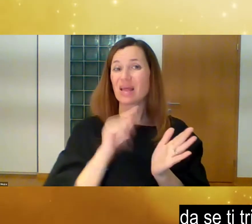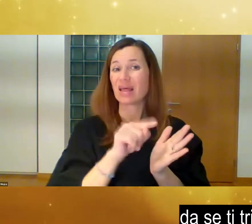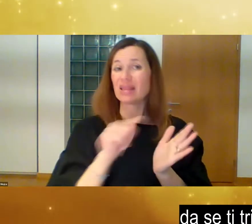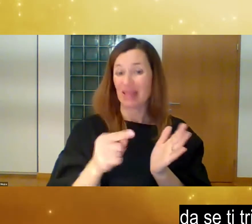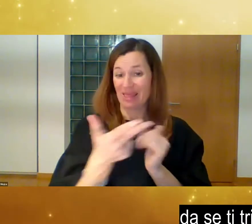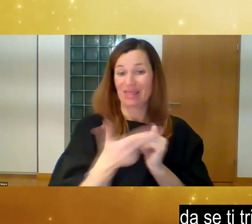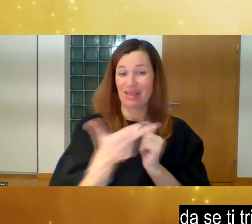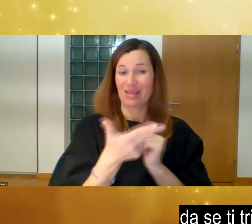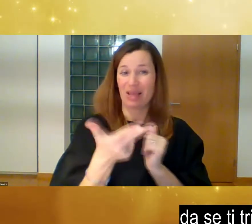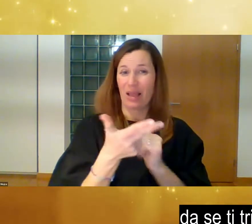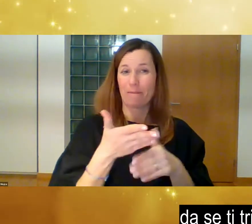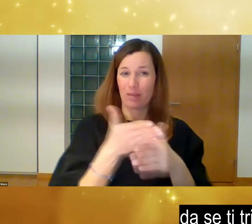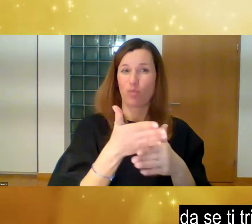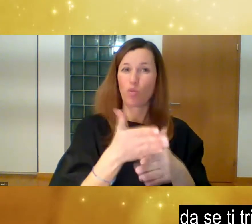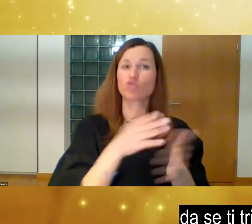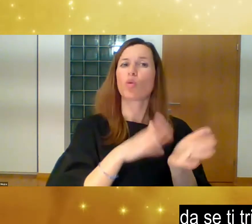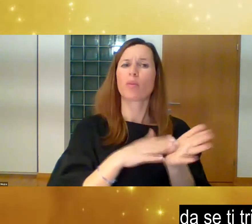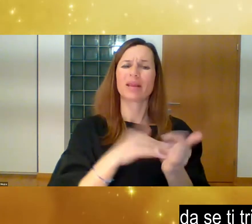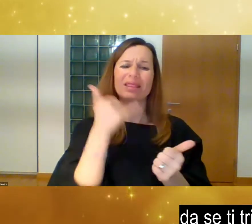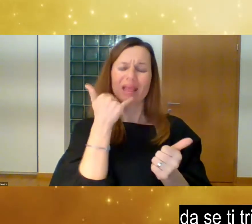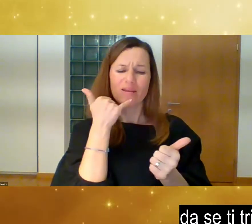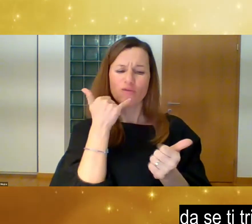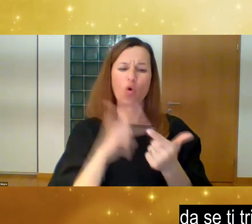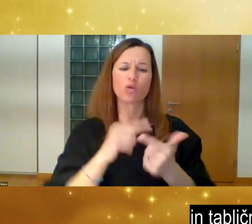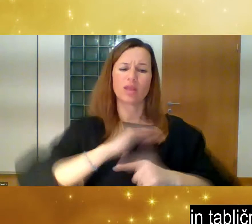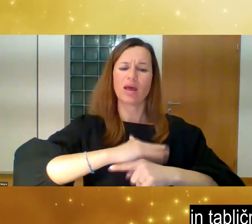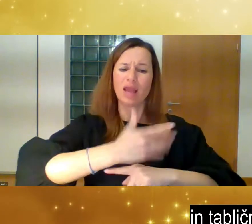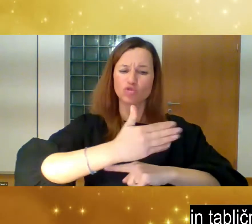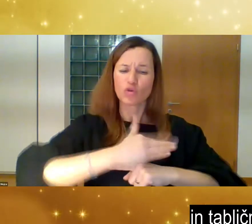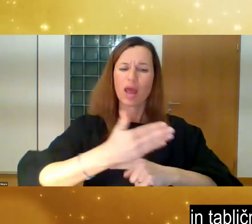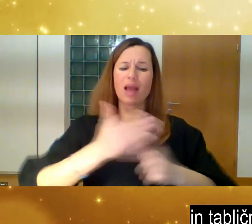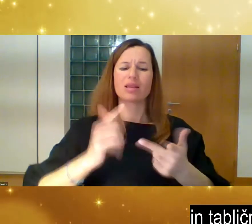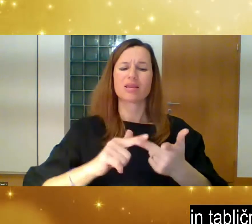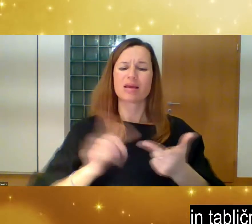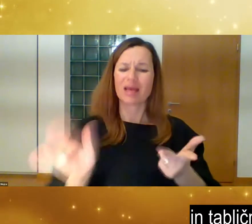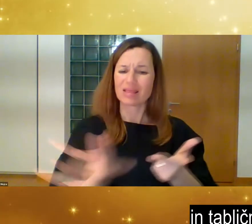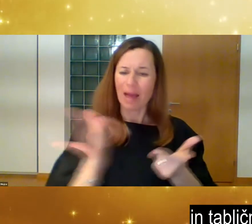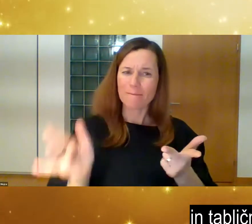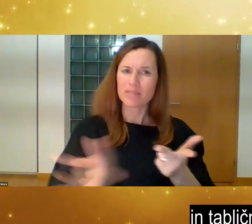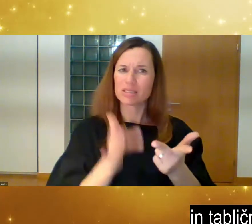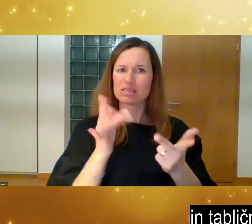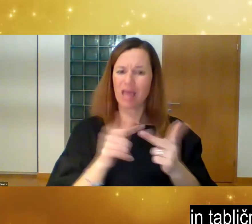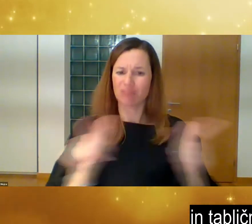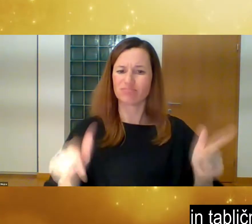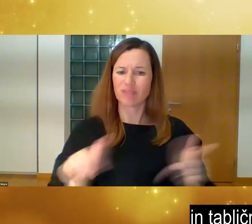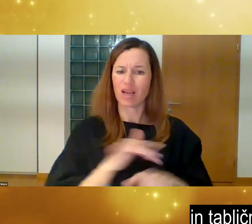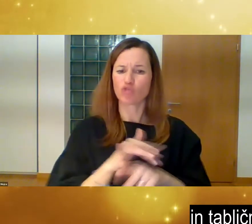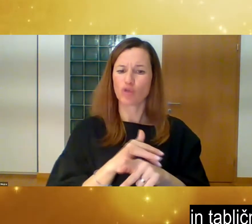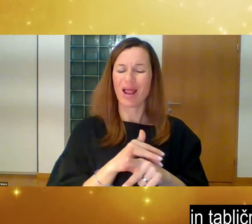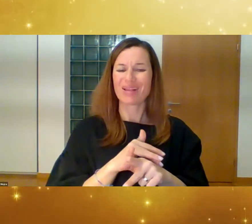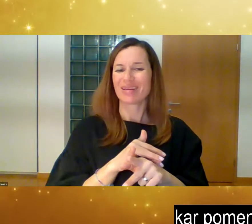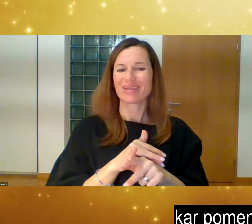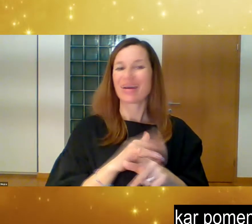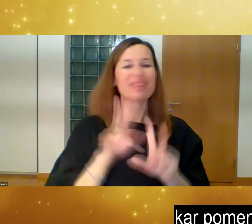3 pripomočki, to se pravi telefon, namizni računalnik in tablični računalnik, med seboj